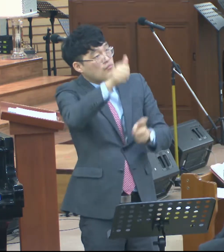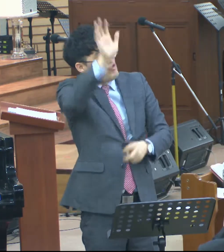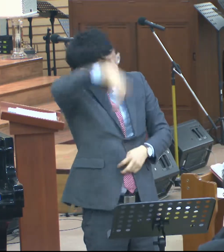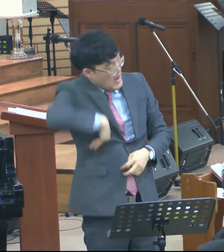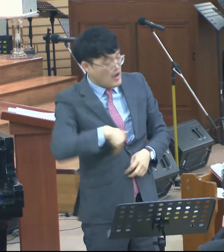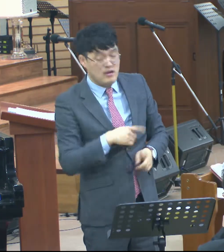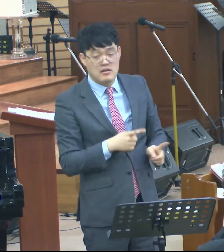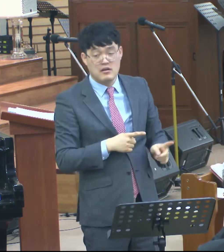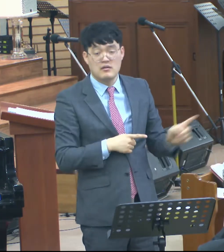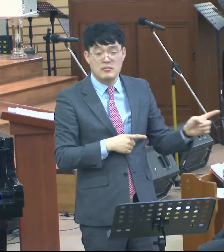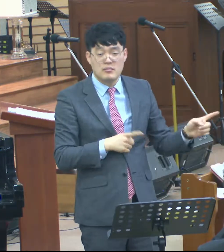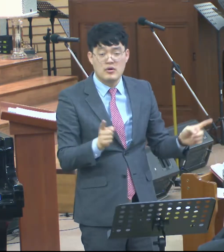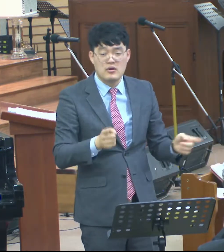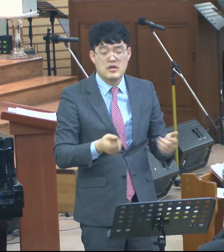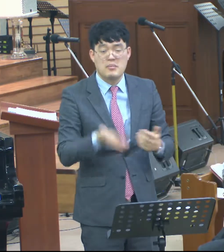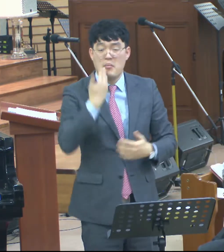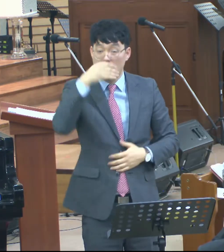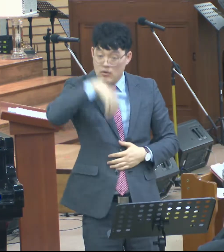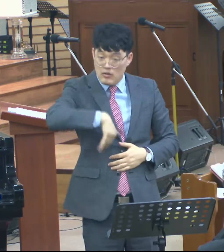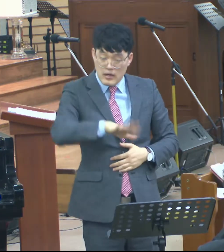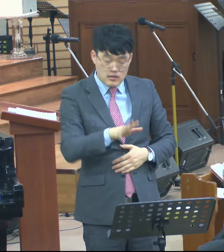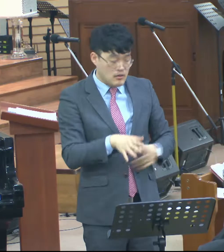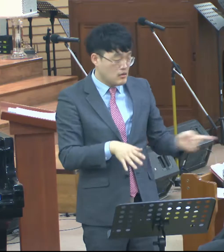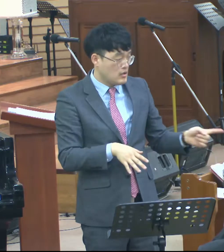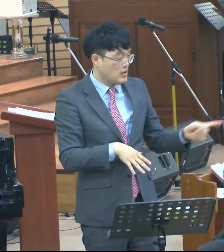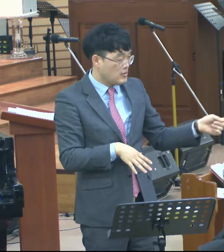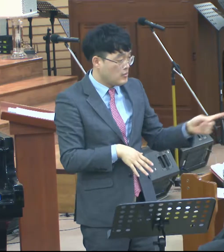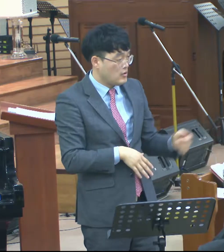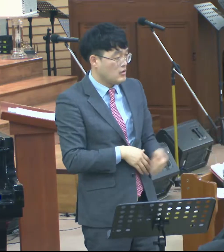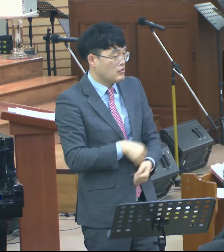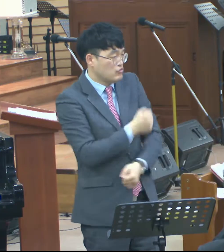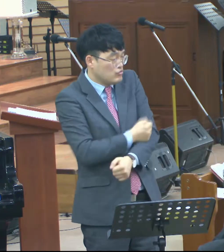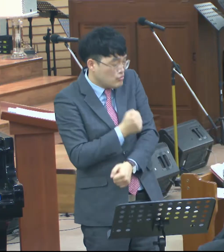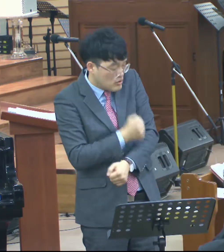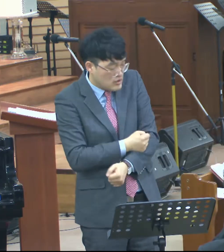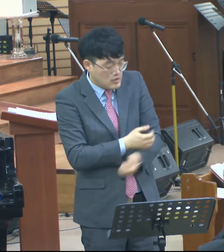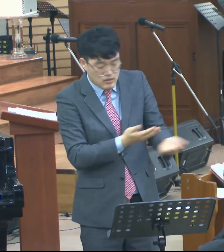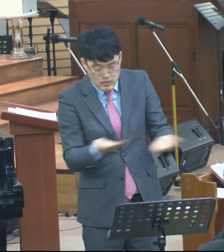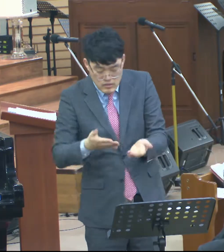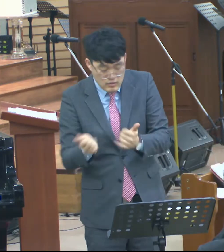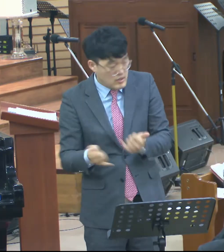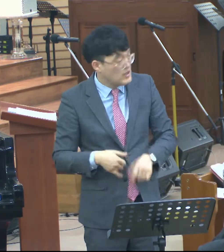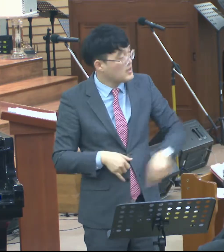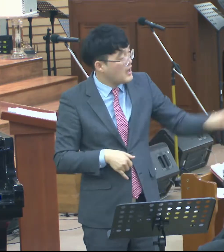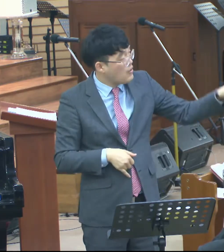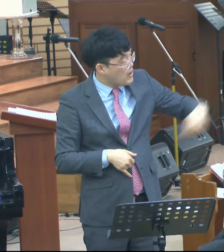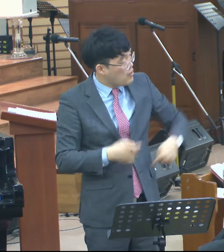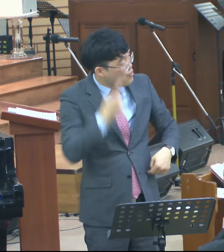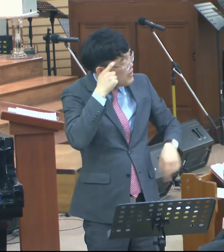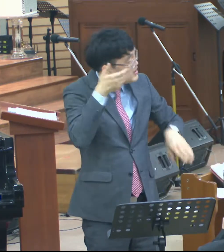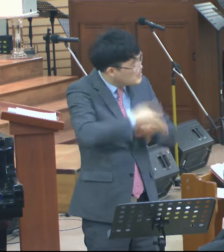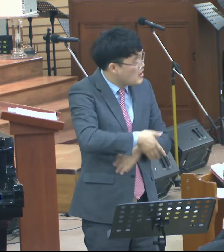힘든 분들 팁은 못 줄지언정 이리 가라 저리 가라 하면서 막